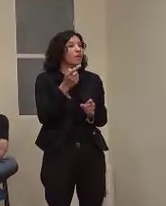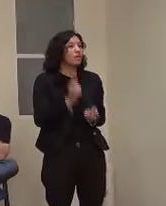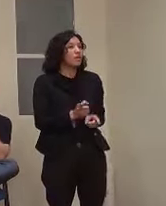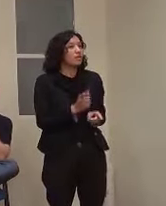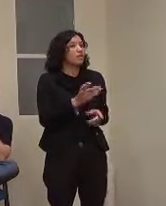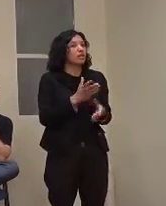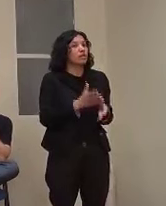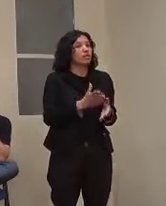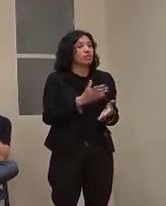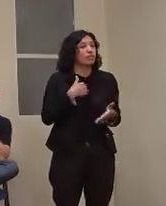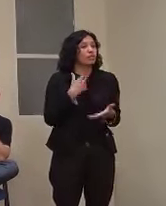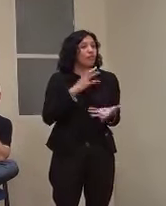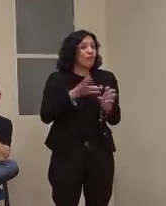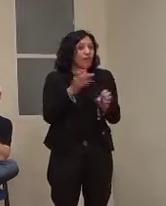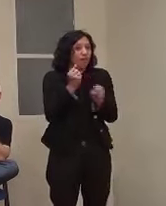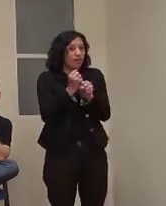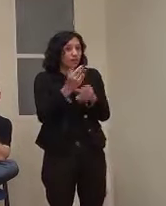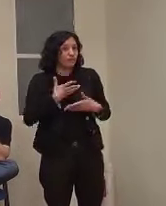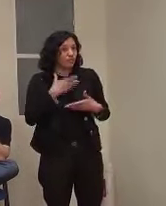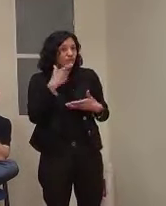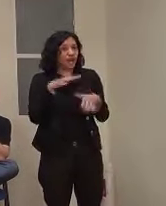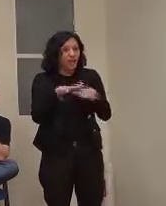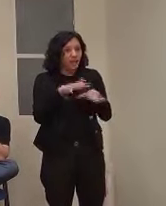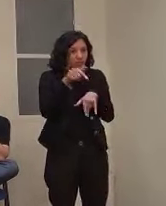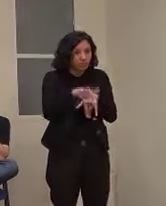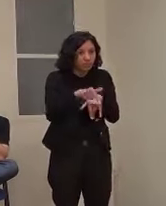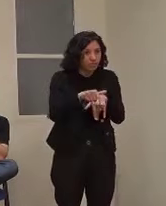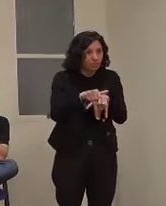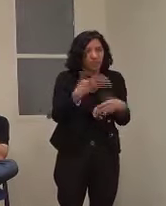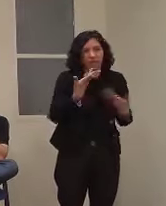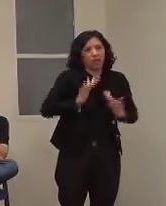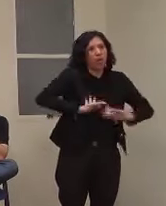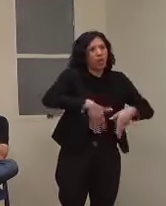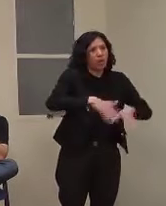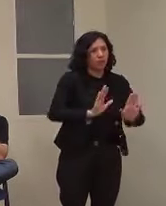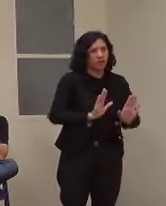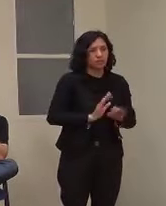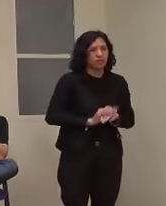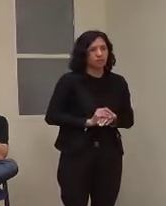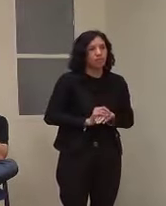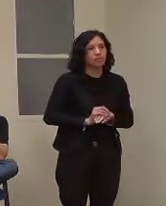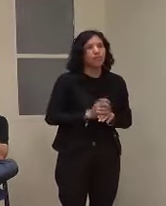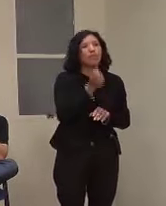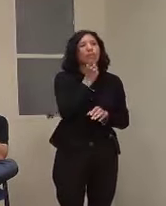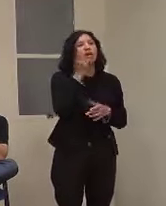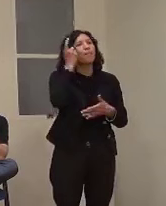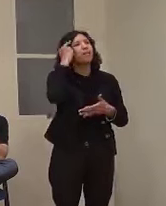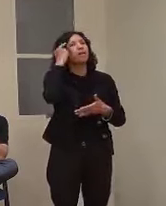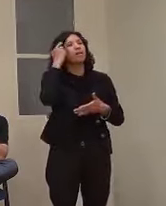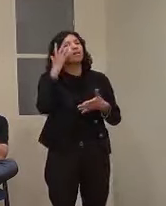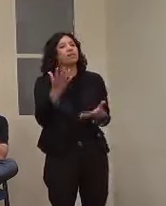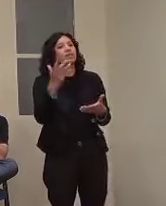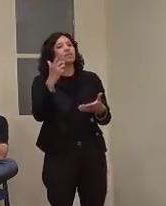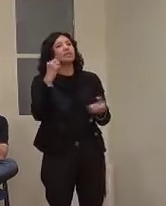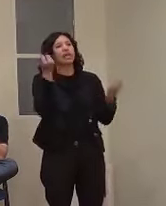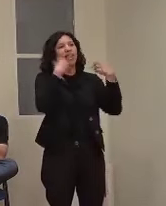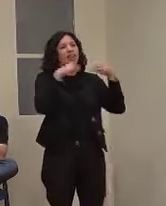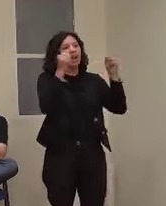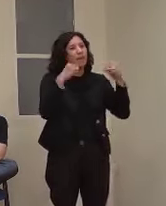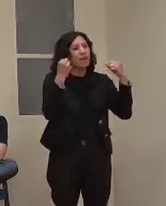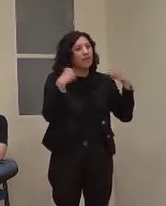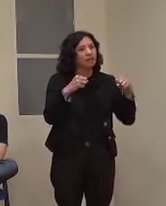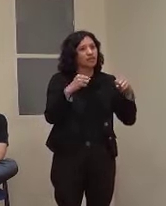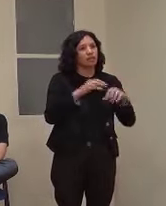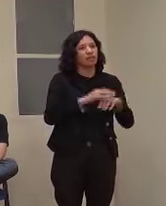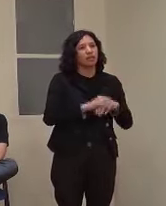modo que nos posicionamos ante esta situación es de total naturalidad porque consideramos la puesta en práctica